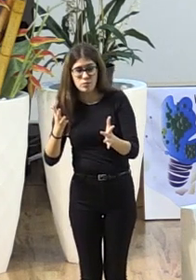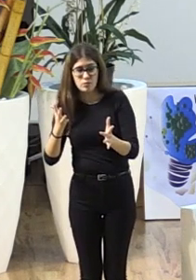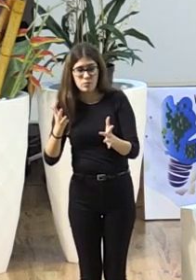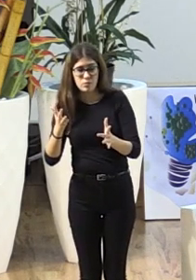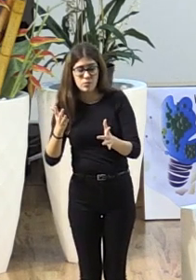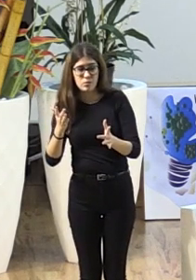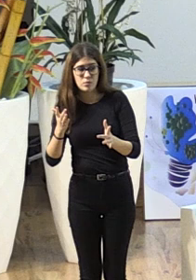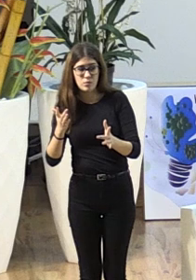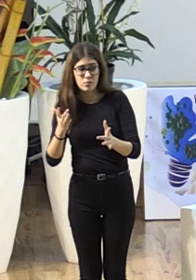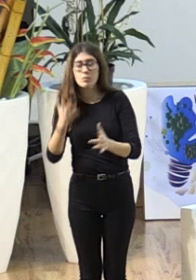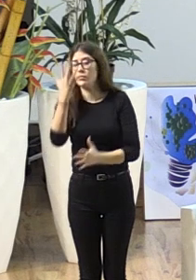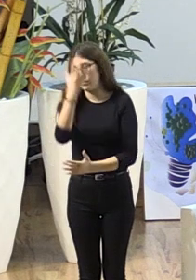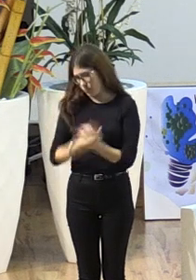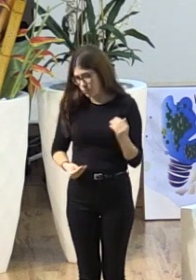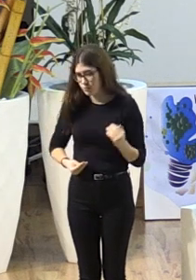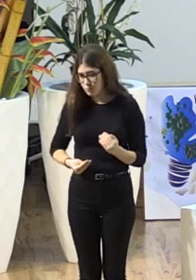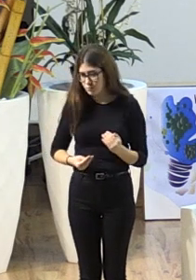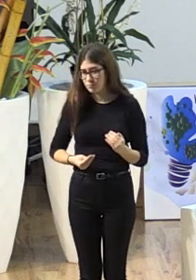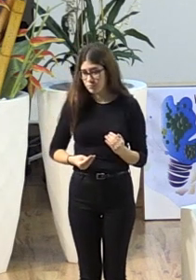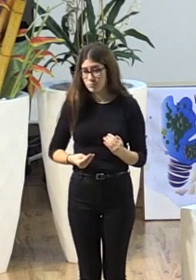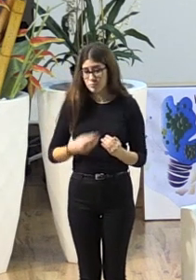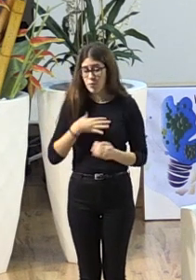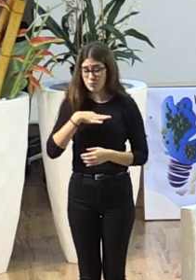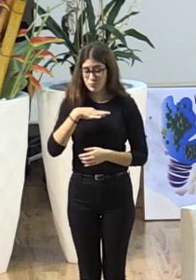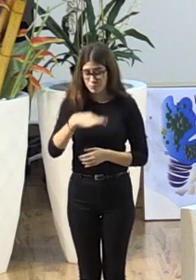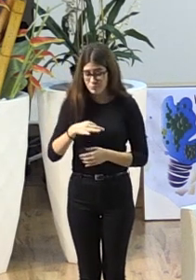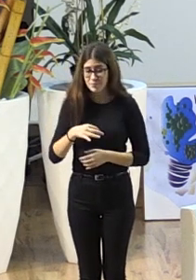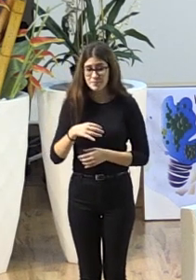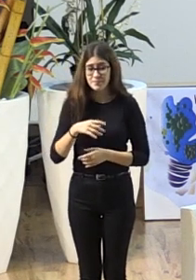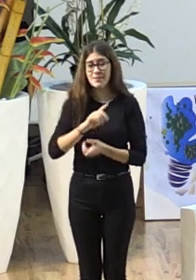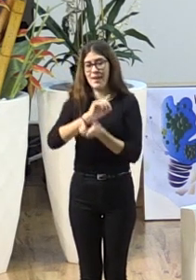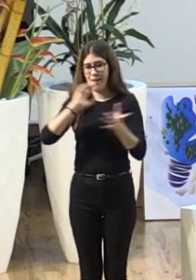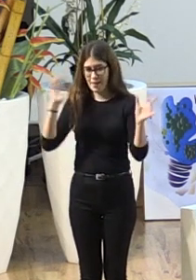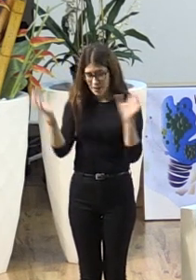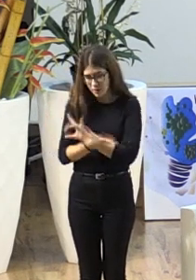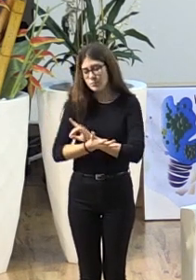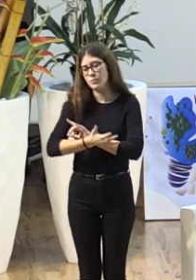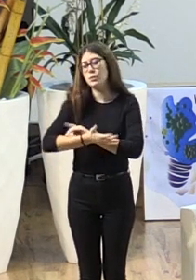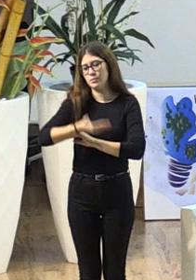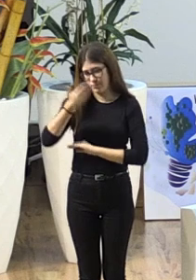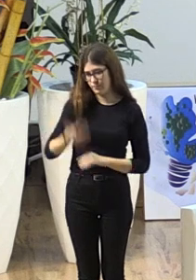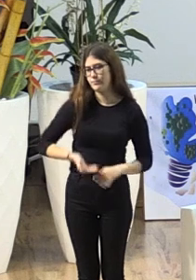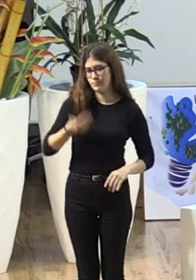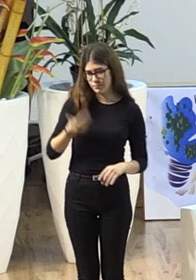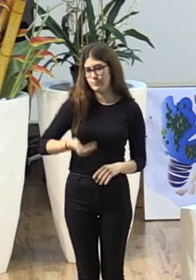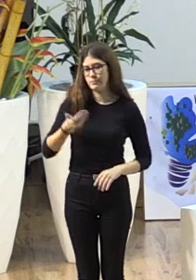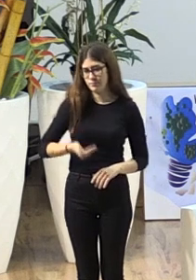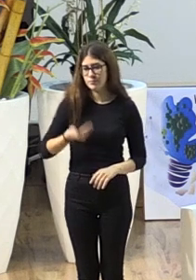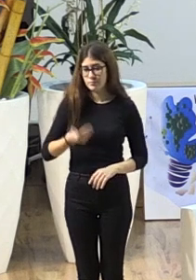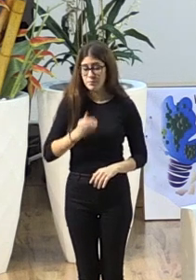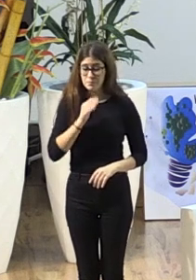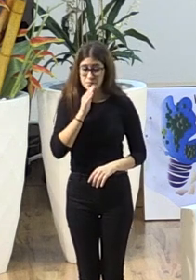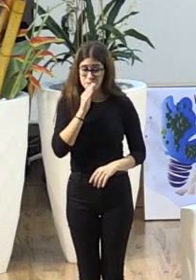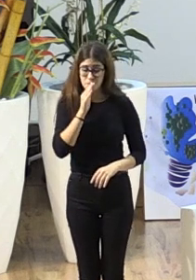no hemos fallado, y tenemos que hacer un cambio muy importante